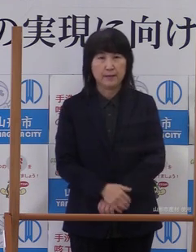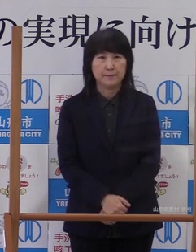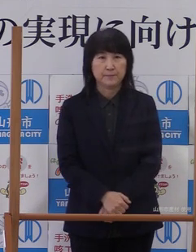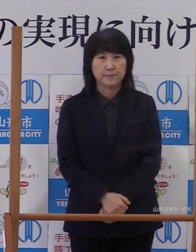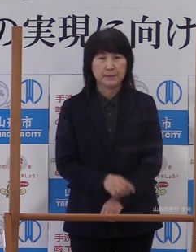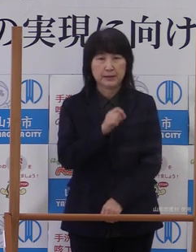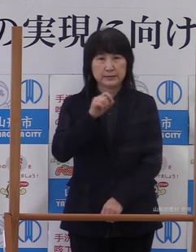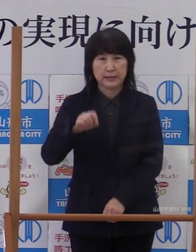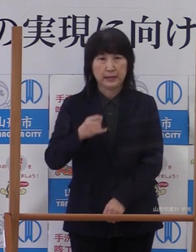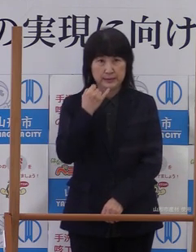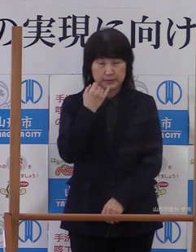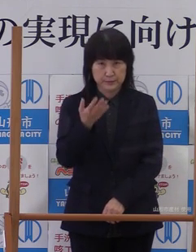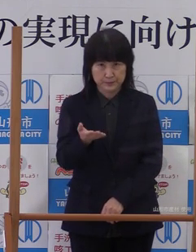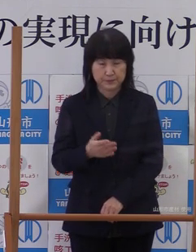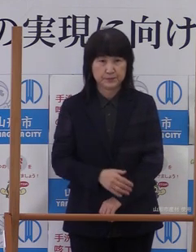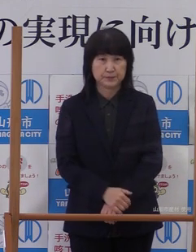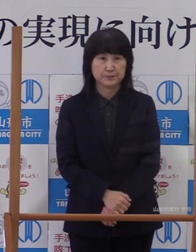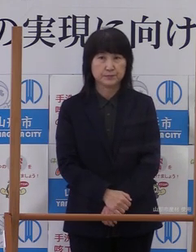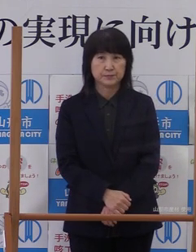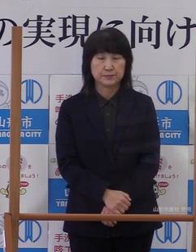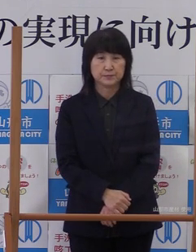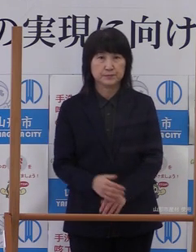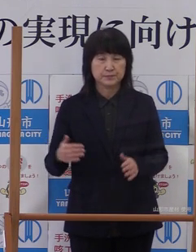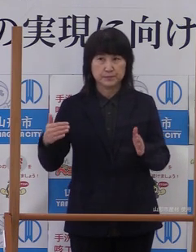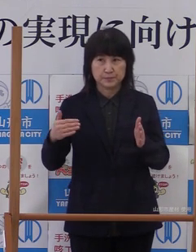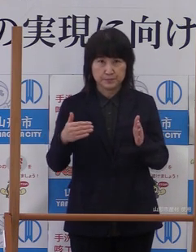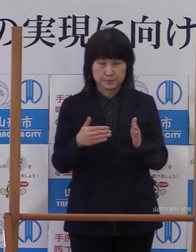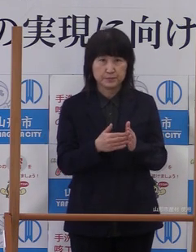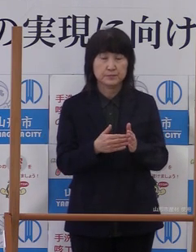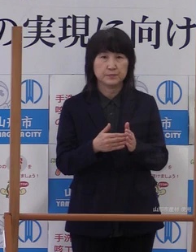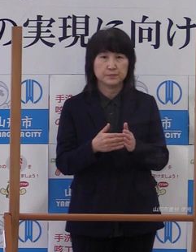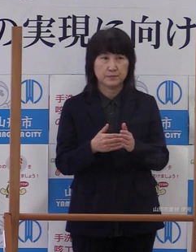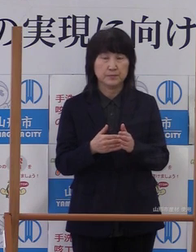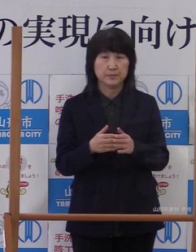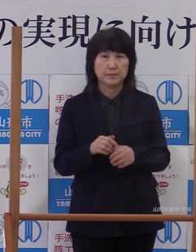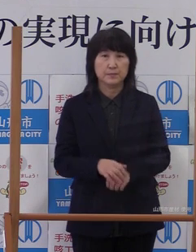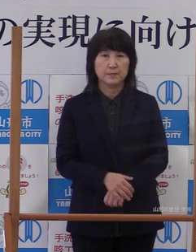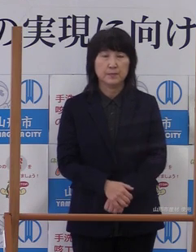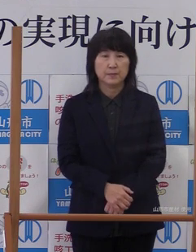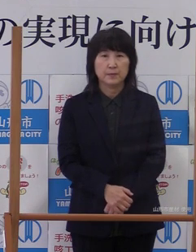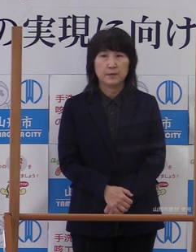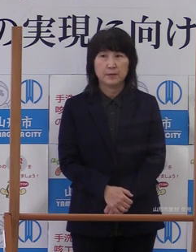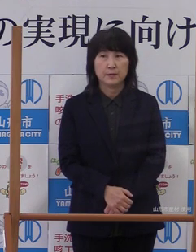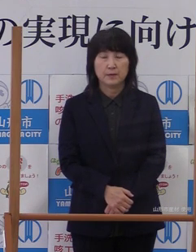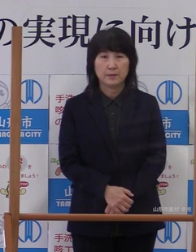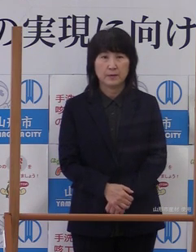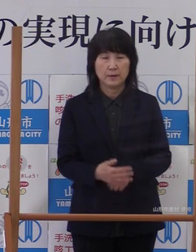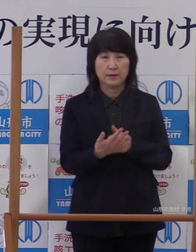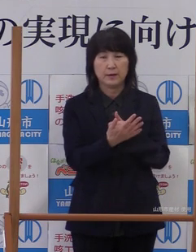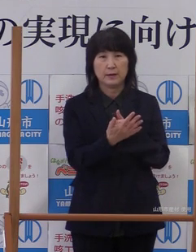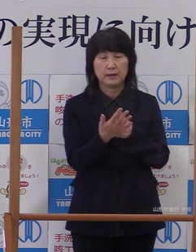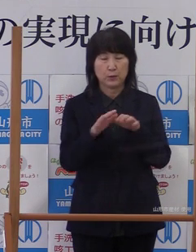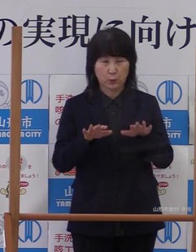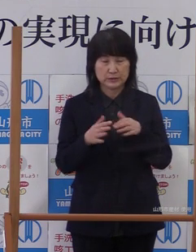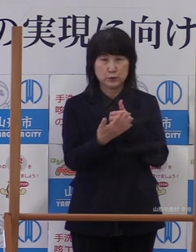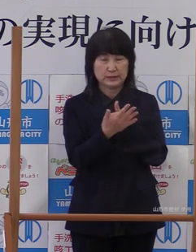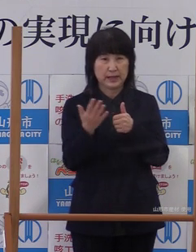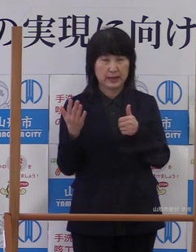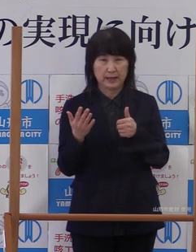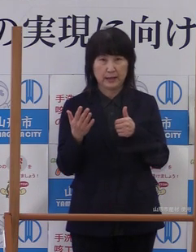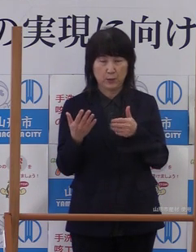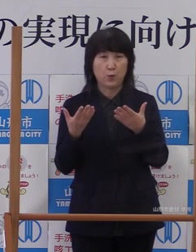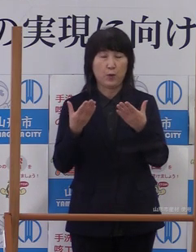ろしいでしょうか。 はい、 はい、それではご質問内容であれば、これで、本日の記者会